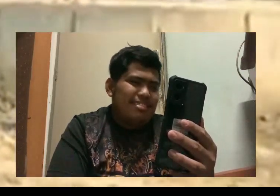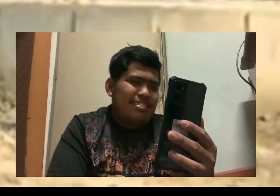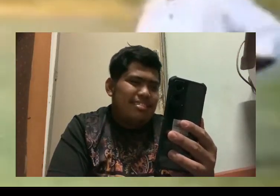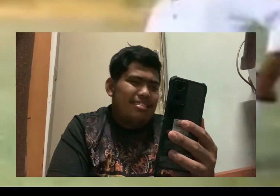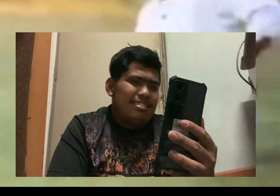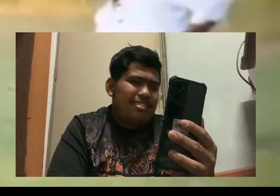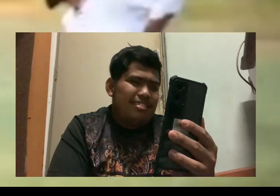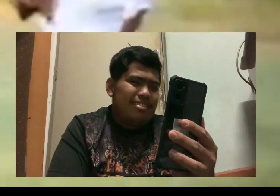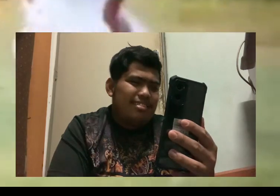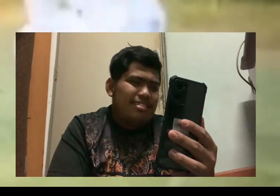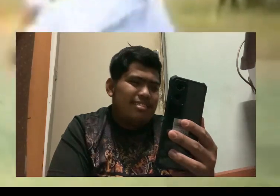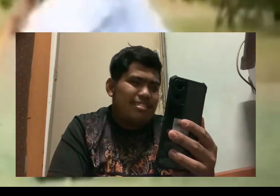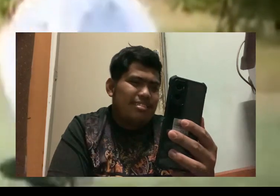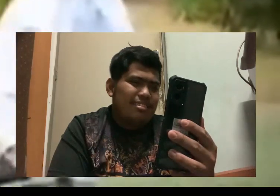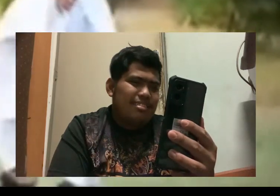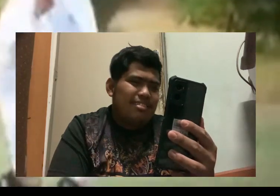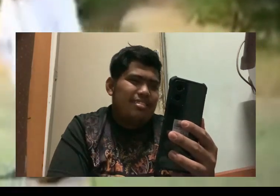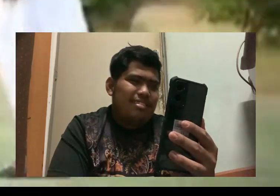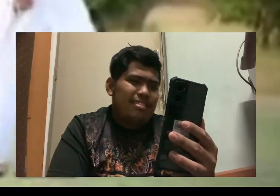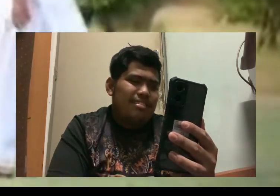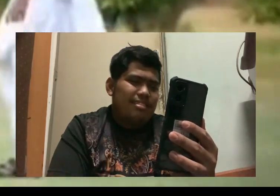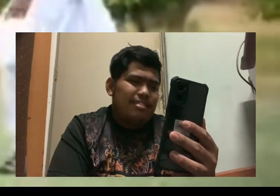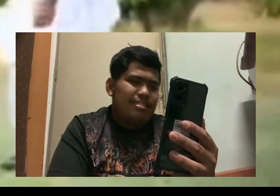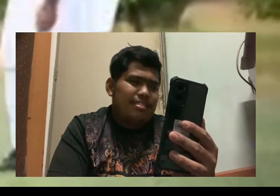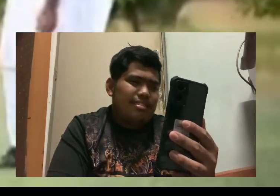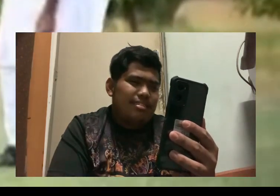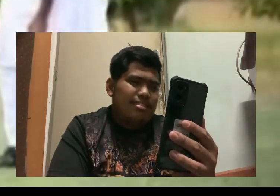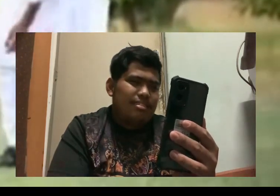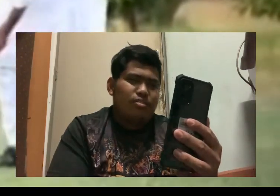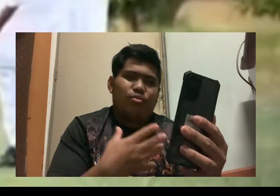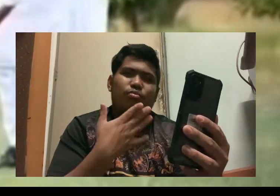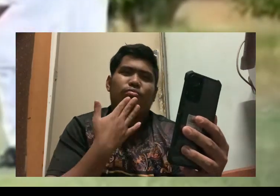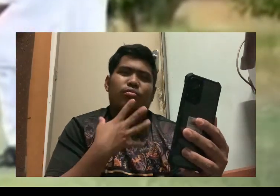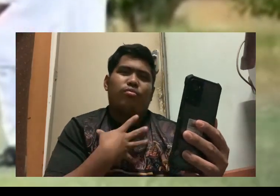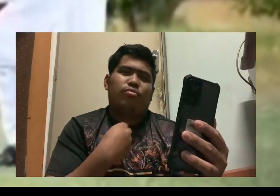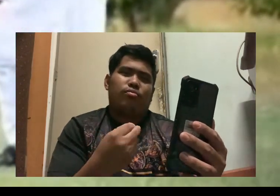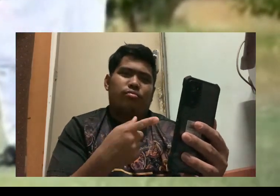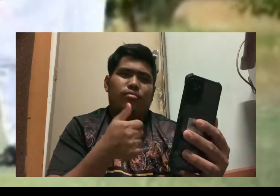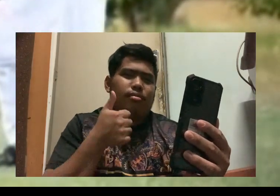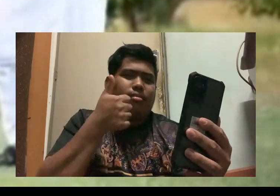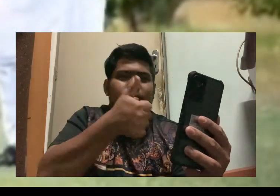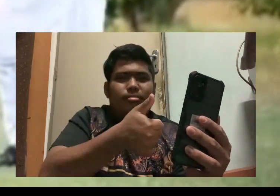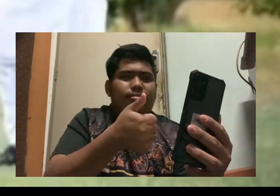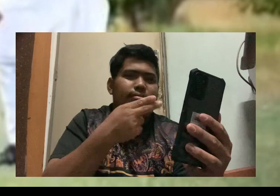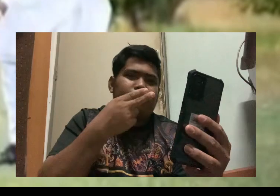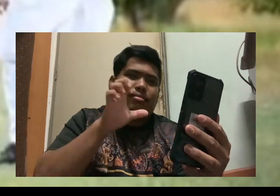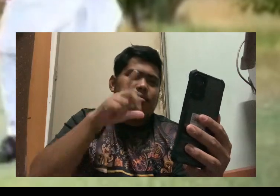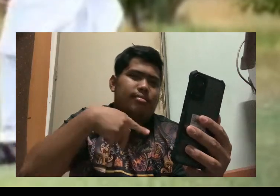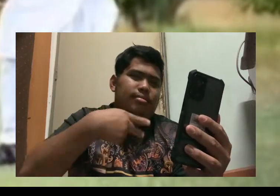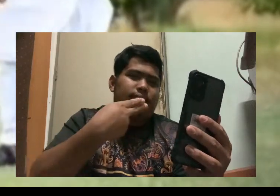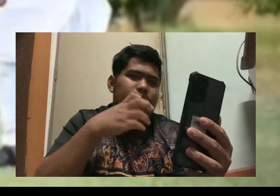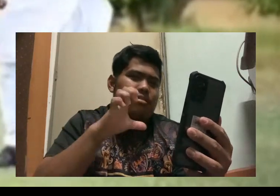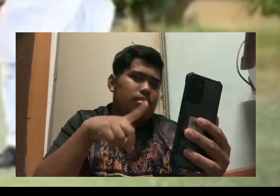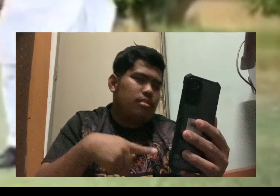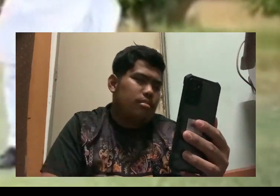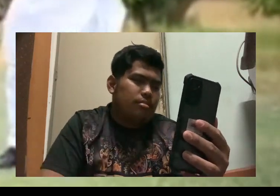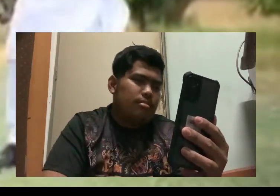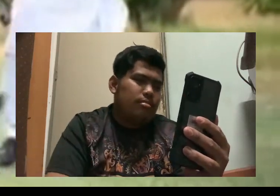बेटा स्पीक, ओ बेटा बेटा मेरे को वो दूसरे गेट पे छोड़ दे मेरा बेटा, आराम से आराम से।